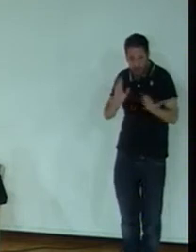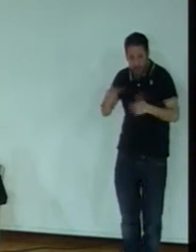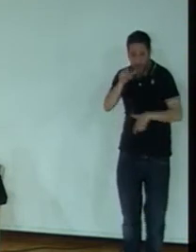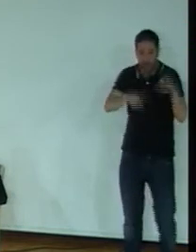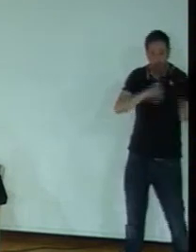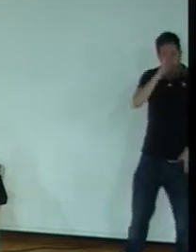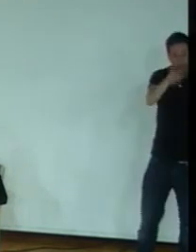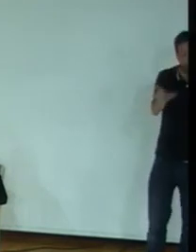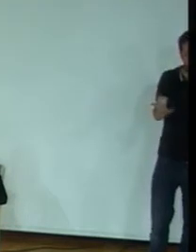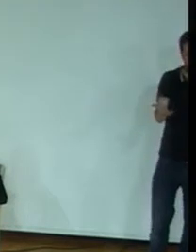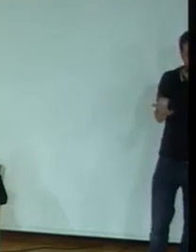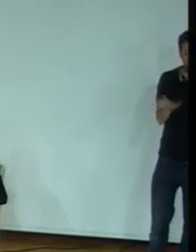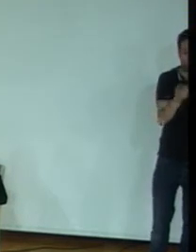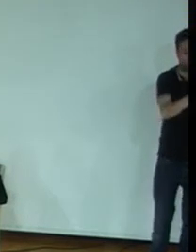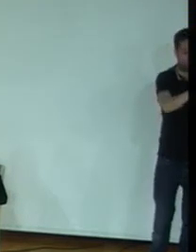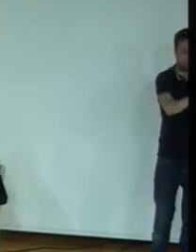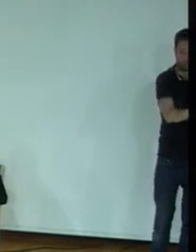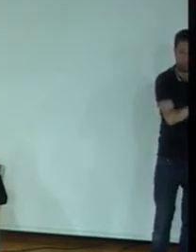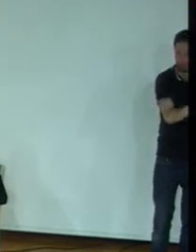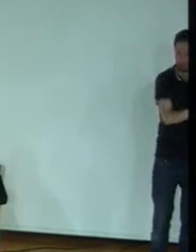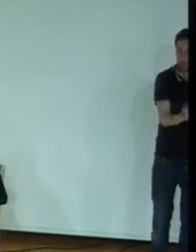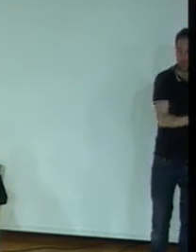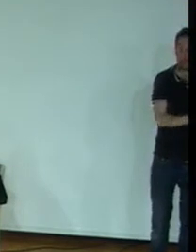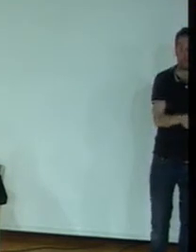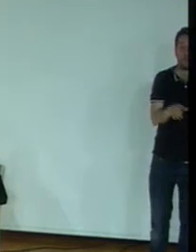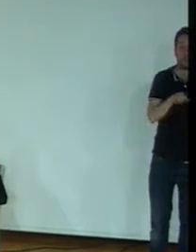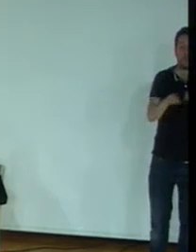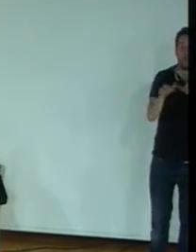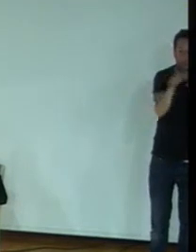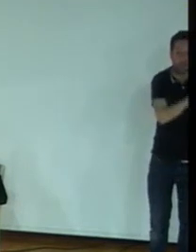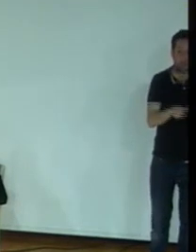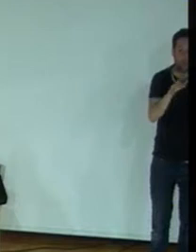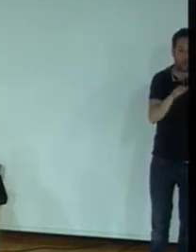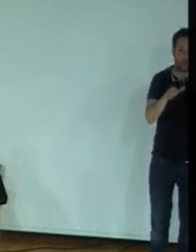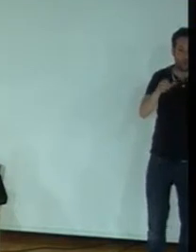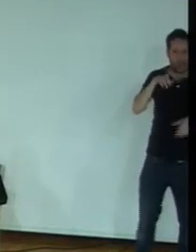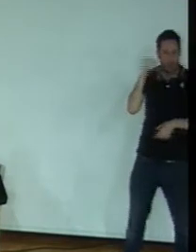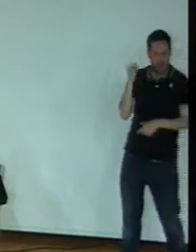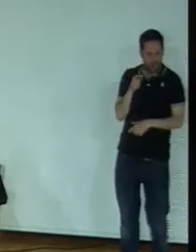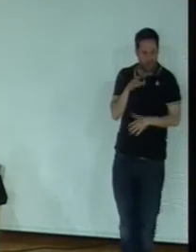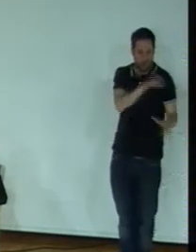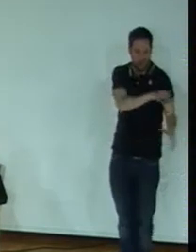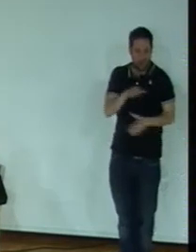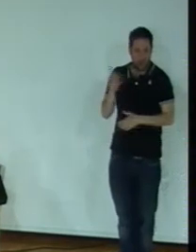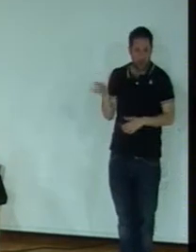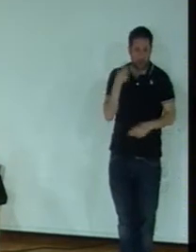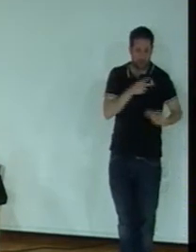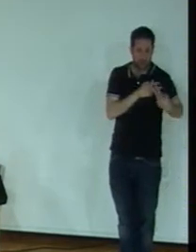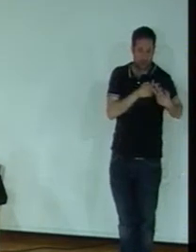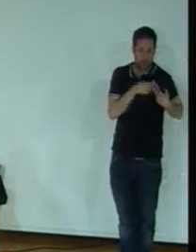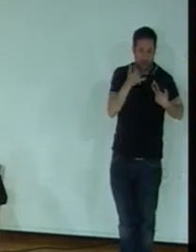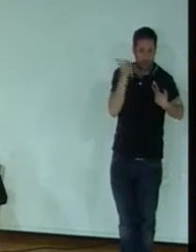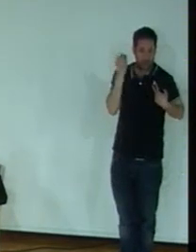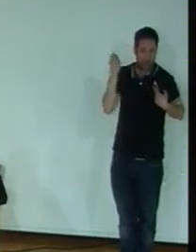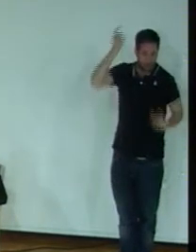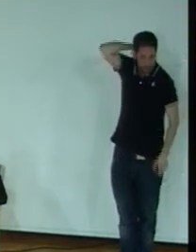honnêtes. Surtout les gens honnêtes le jour où le système de contrôle sera entre de mauvaises mains. On aura tous une étoile jaune, mais cette fois-ci dans